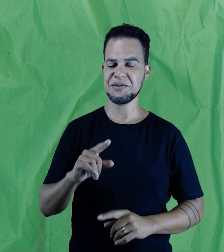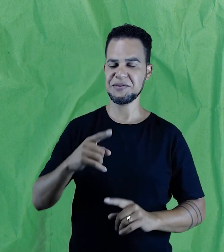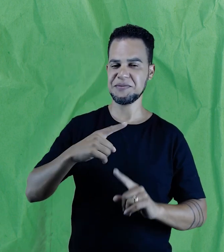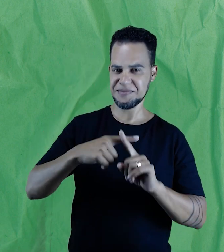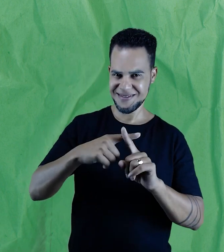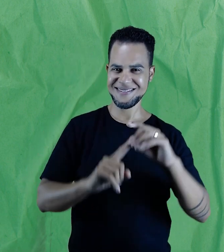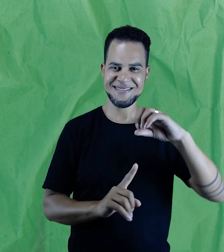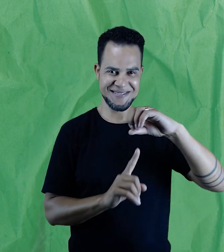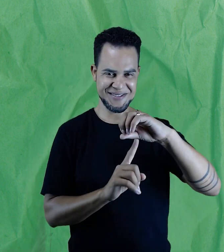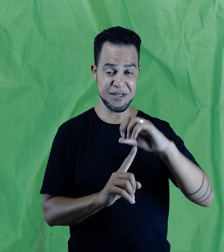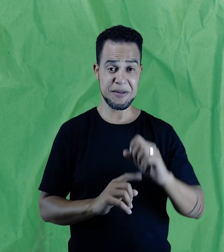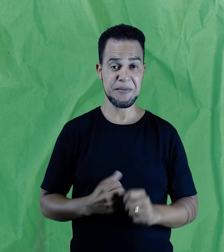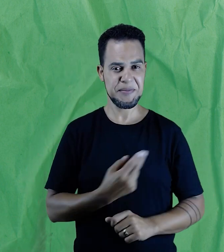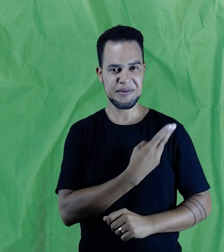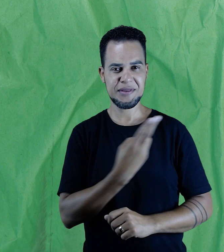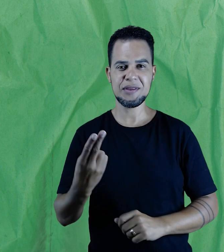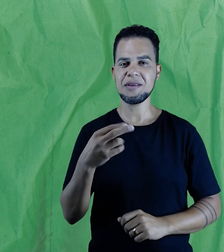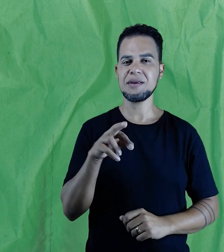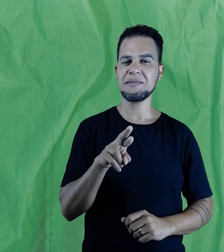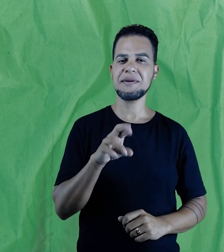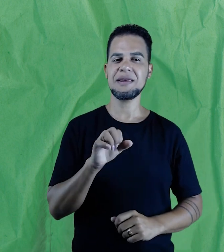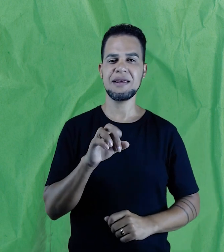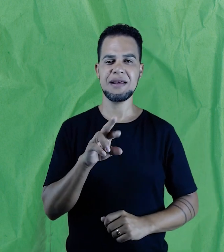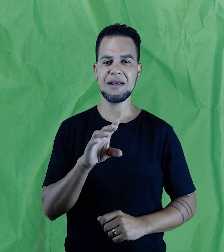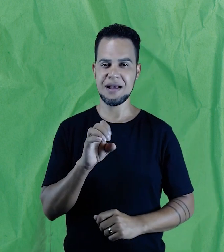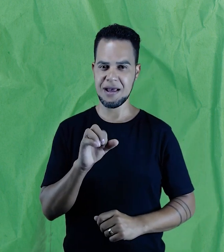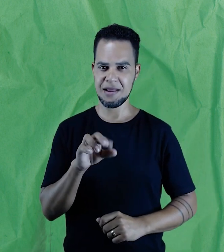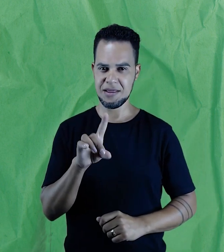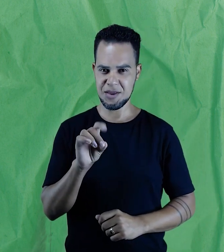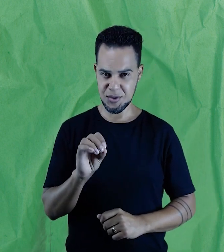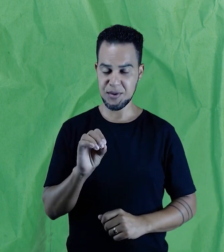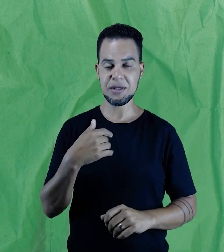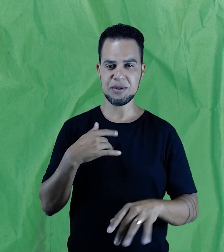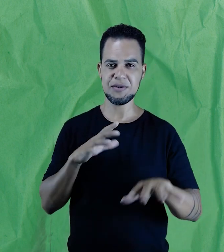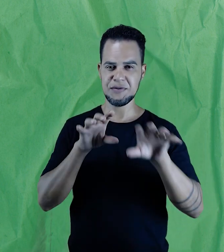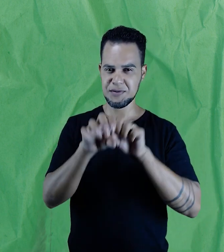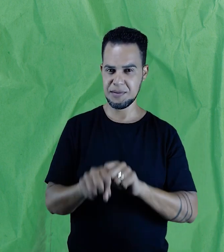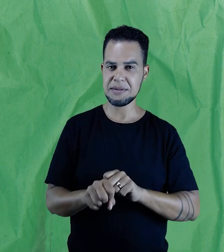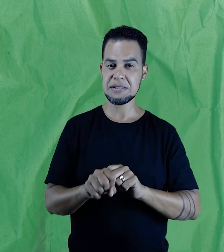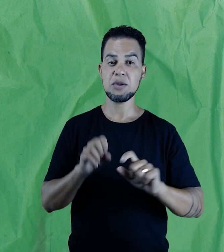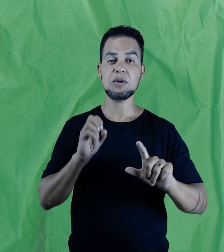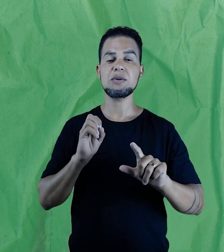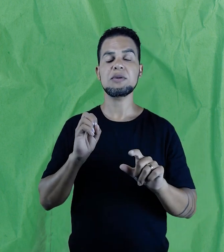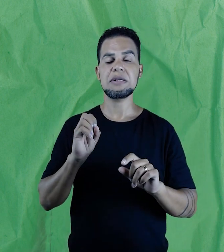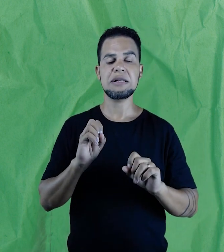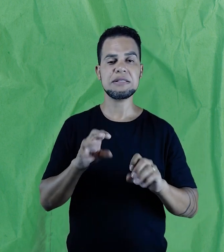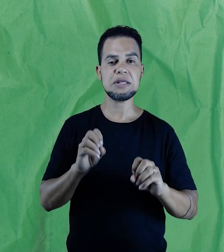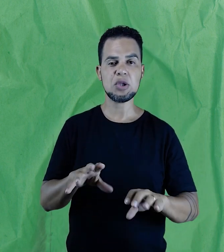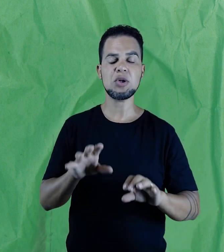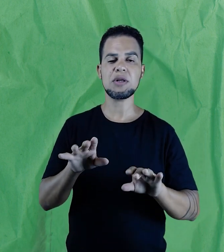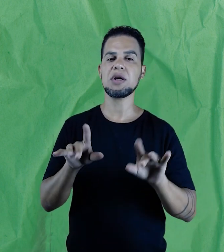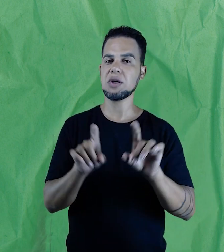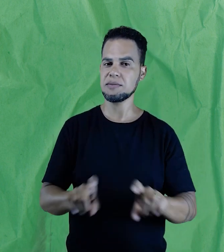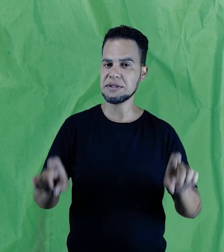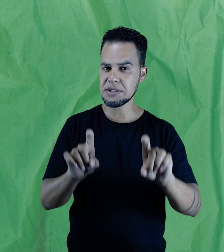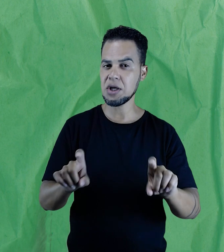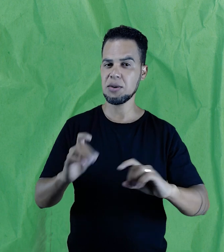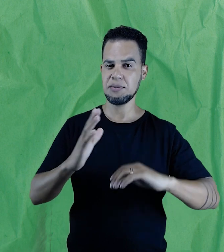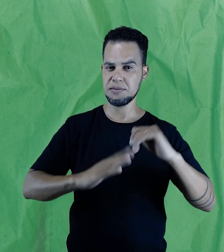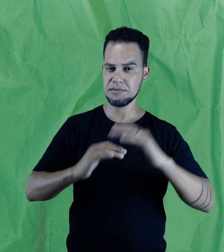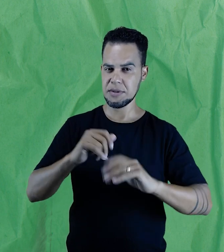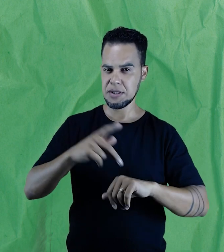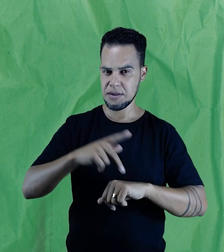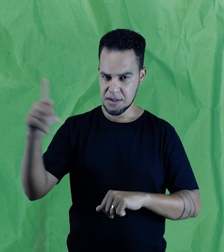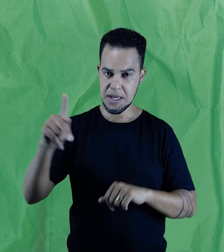Mais e FMG. Eu me chamo Ricael Sperandelli, possuo formação em licenciatura em computação, sou especialista